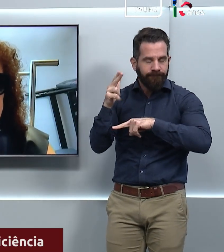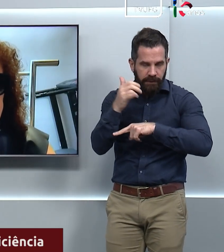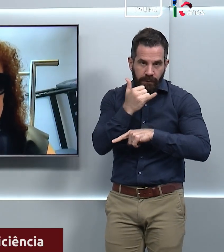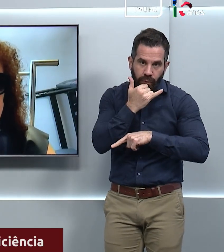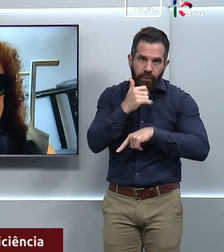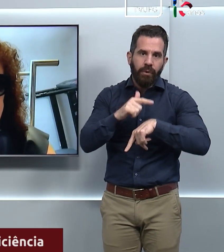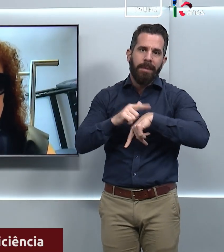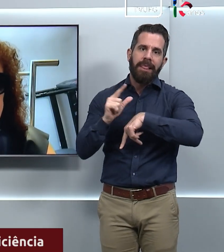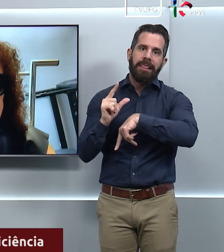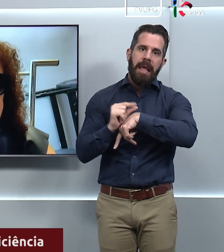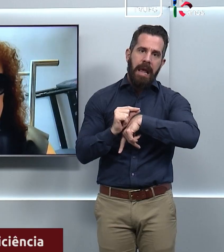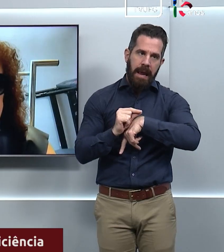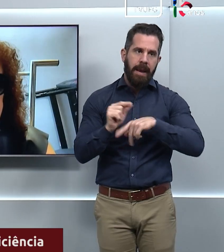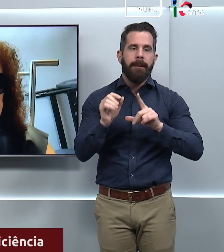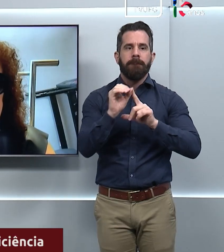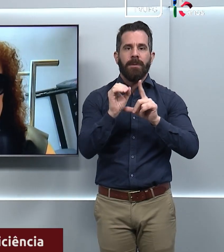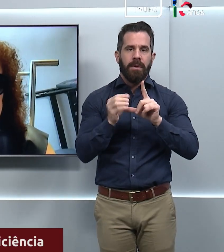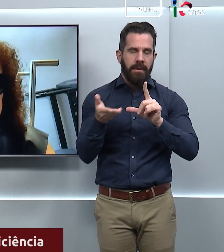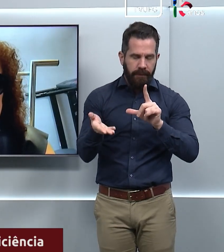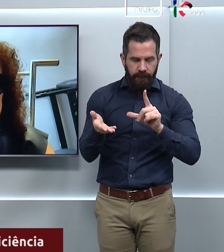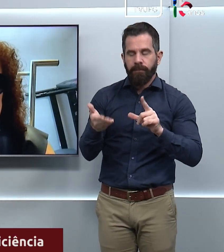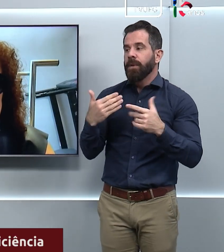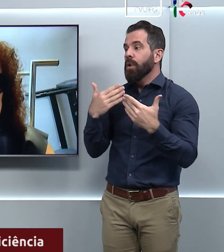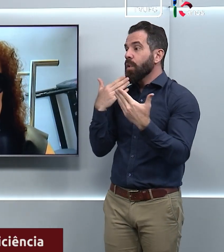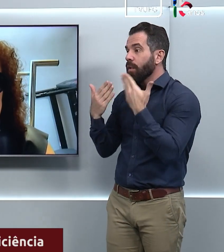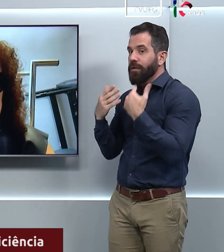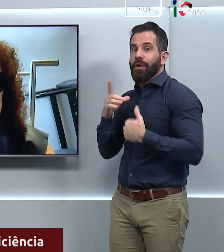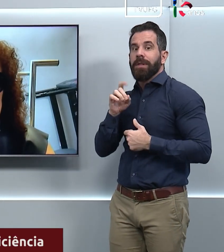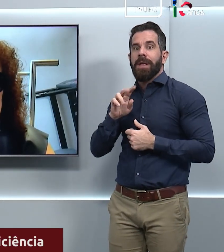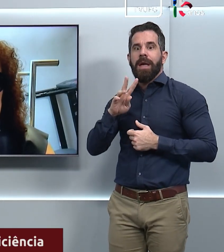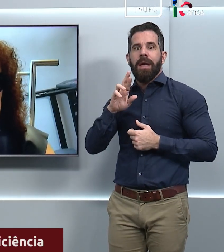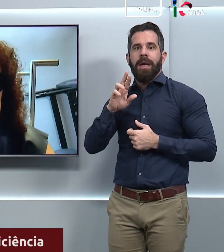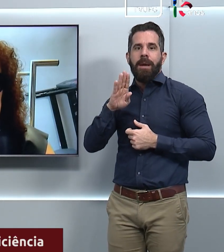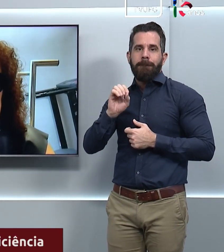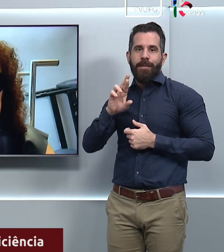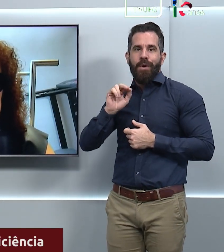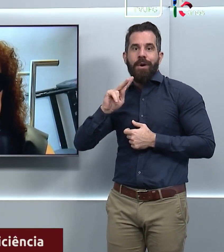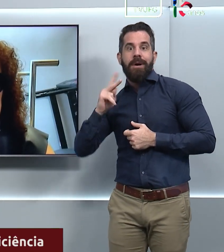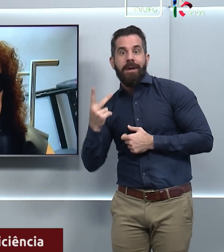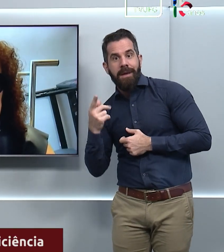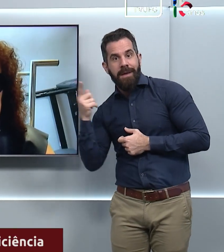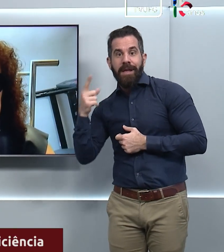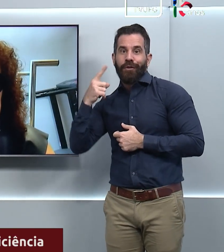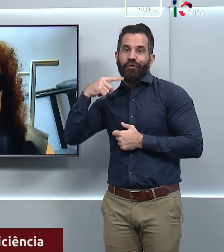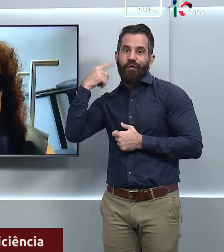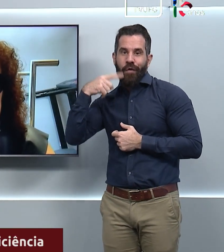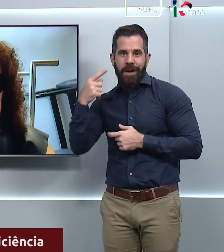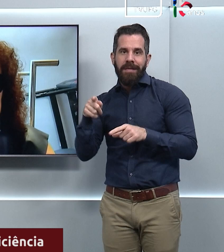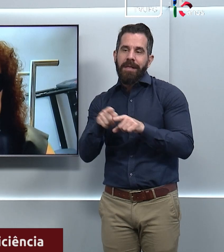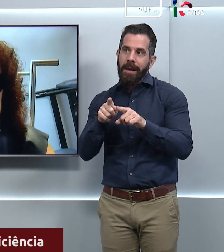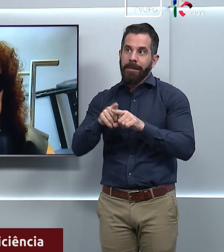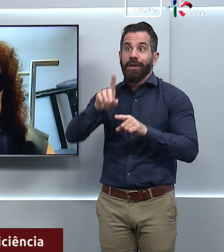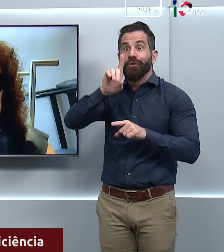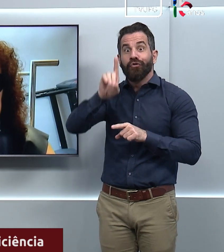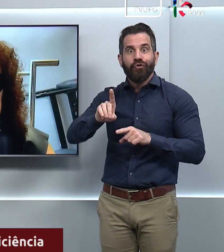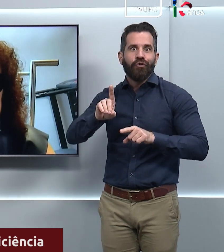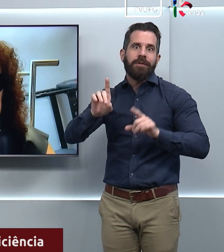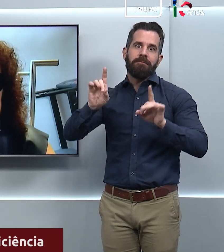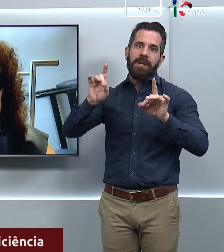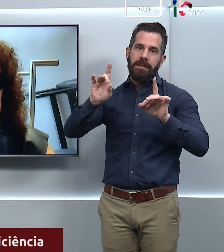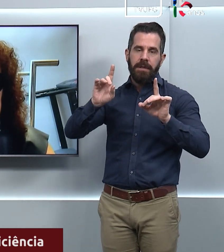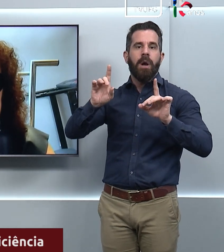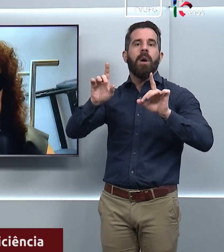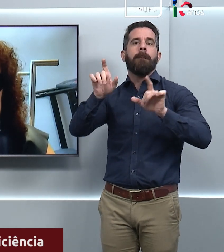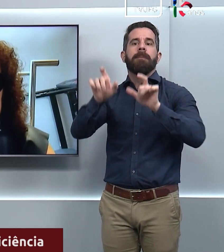muito obrigada pela sua presença. A gente conversou com a Débora Prats, advogada e psicanalista, falando do Dia de Luta da Pessoa com Deficiência.